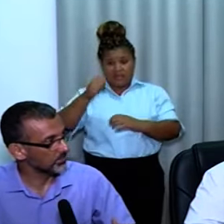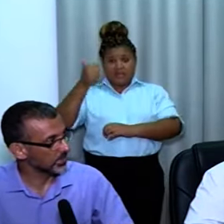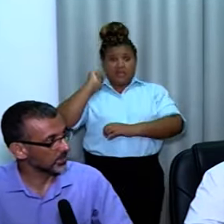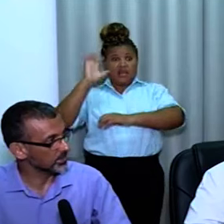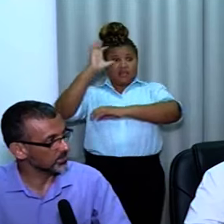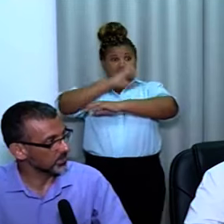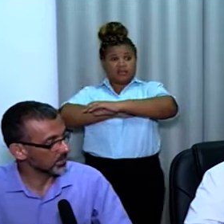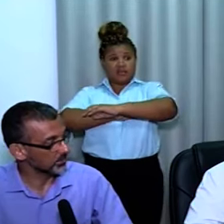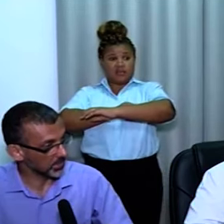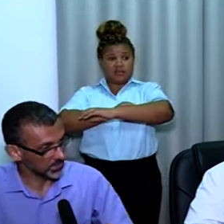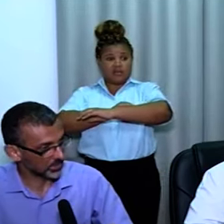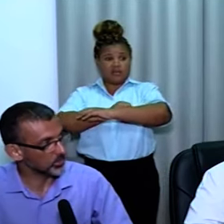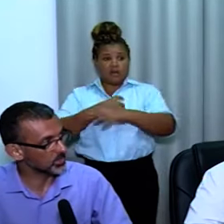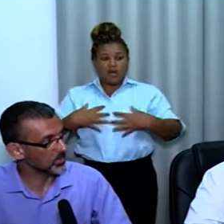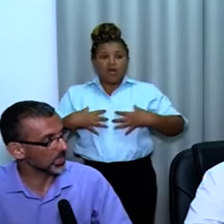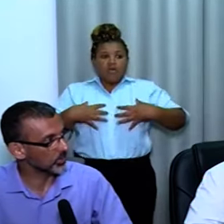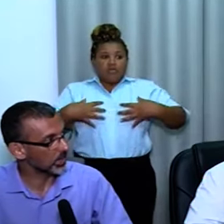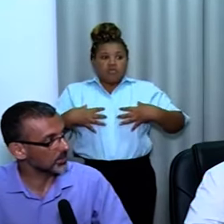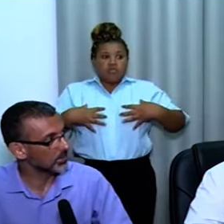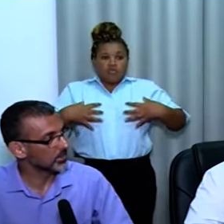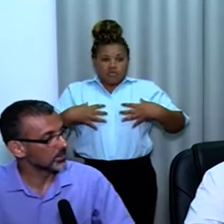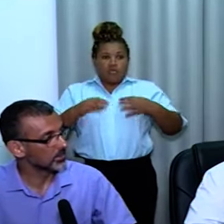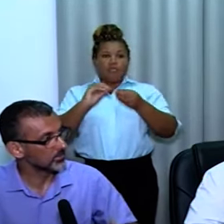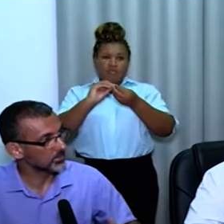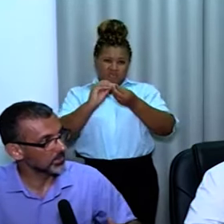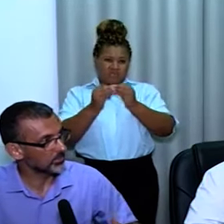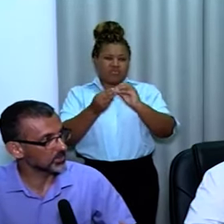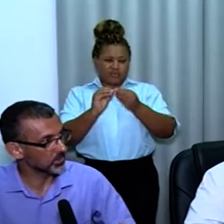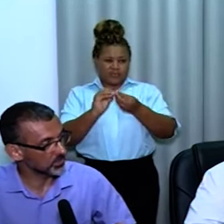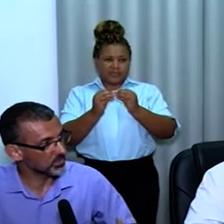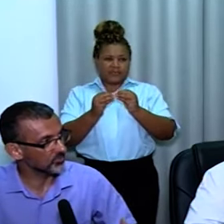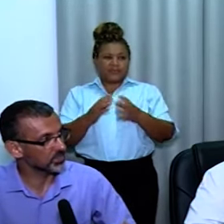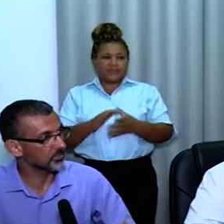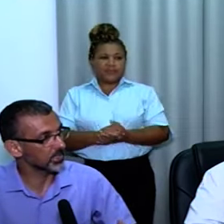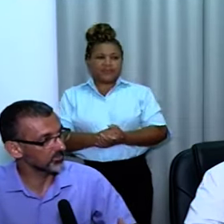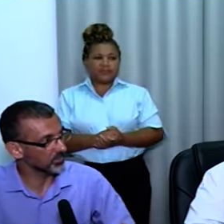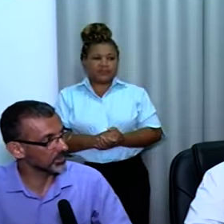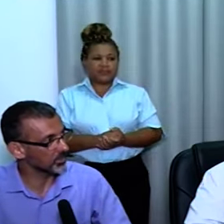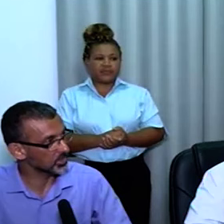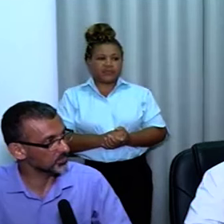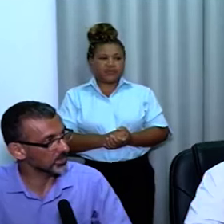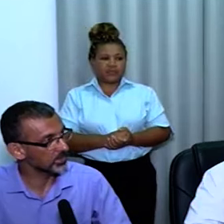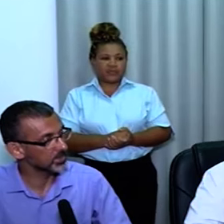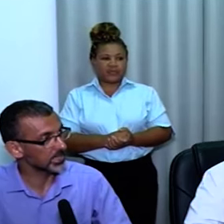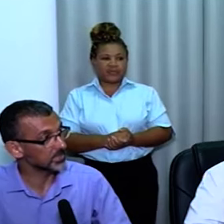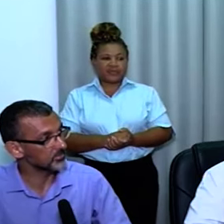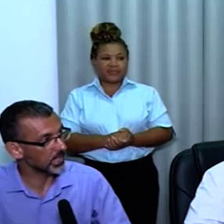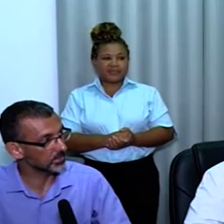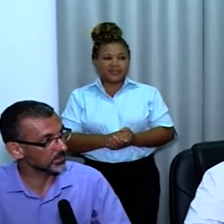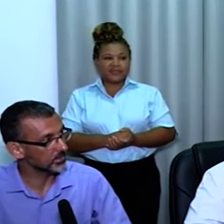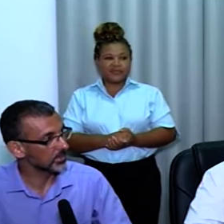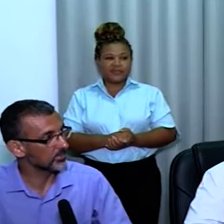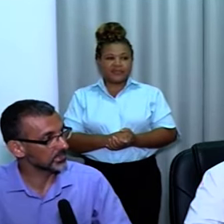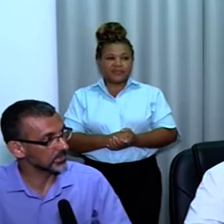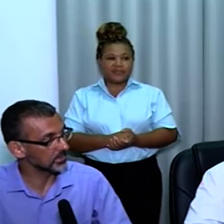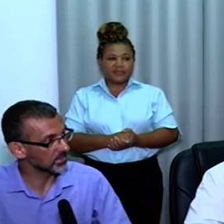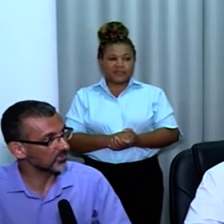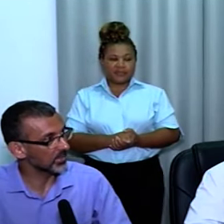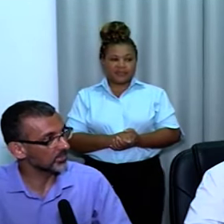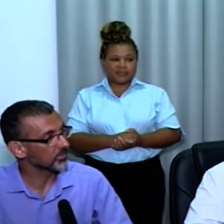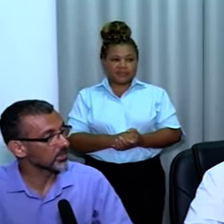gagner un peu symptôme respiratoire. Qui n'a pas échoué, non, sauf que je peux avoir difficulté pour respirer. Ça a été mal, il n'est